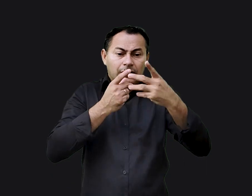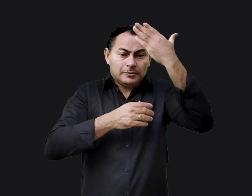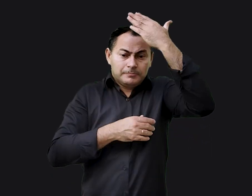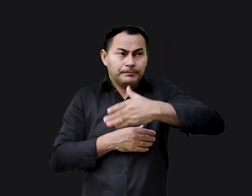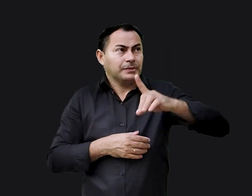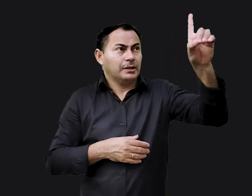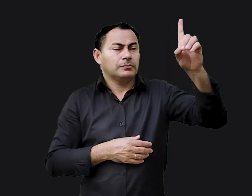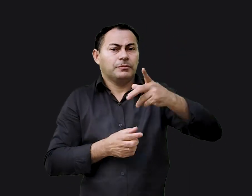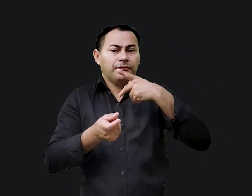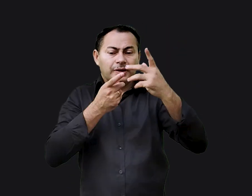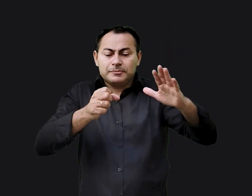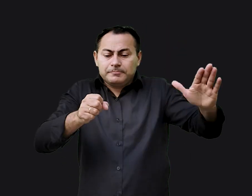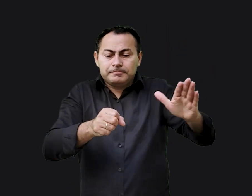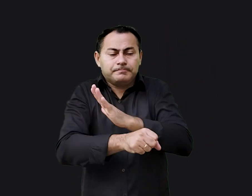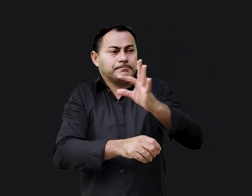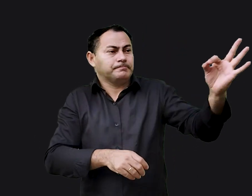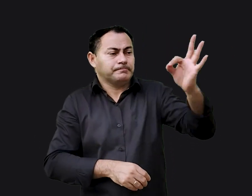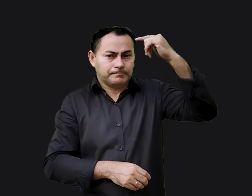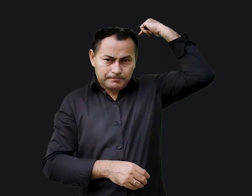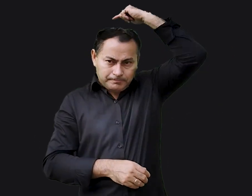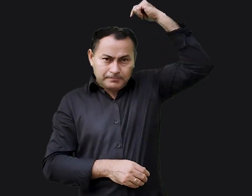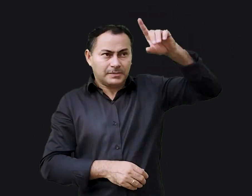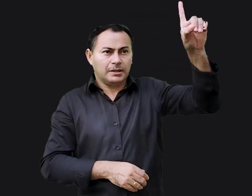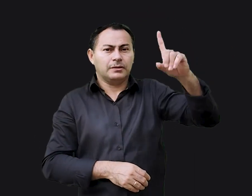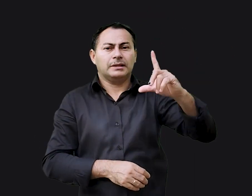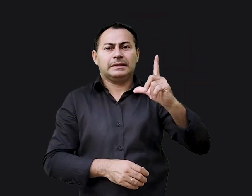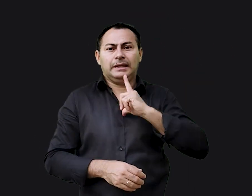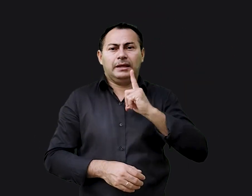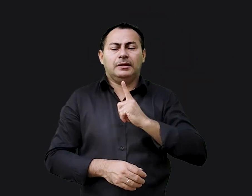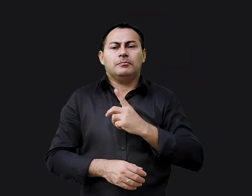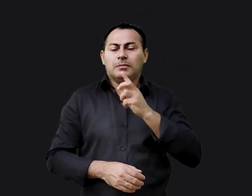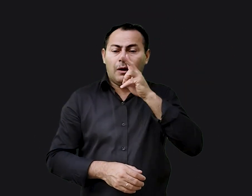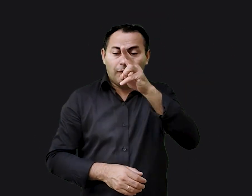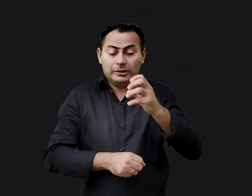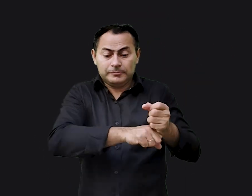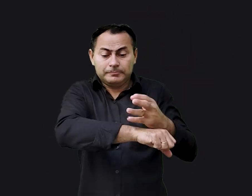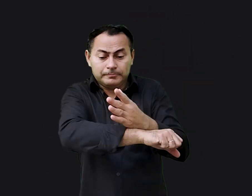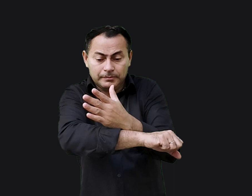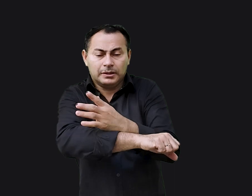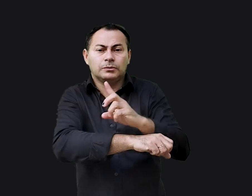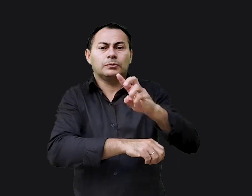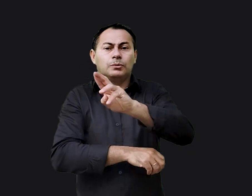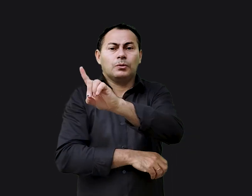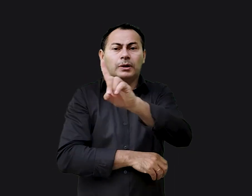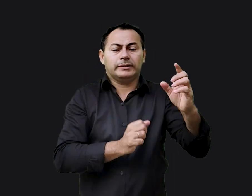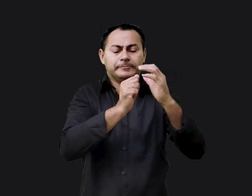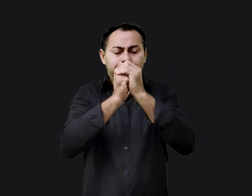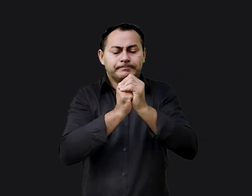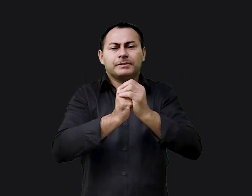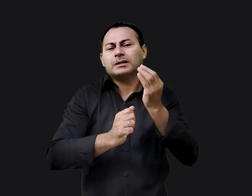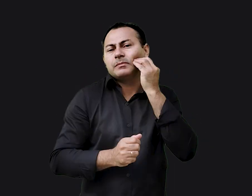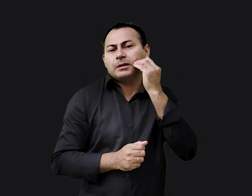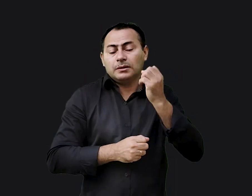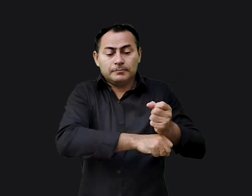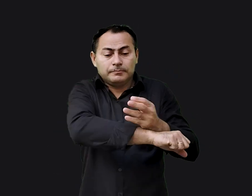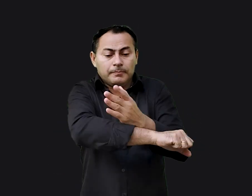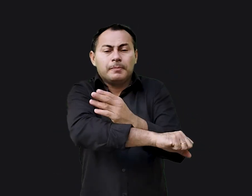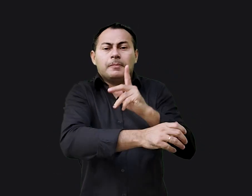certas pessoas estão na presença de Deus ficam Cheios do Espírito de Deus e tem uma forte emoção durante a adoração que Experimenta